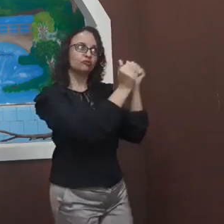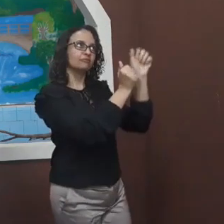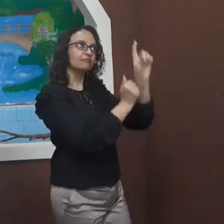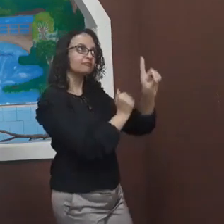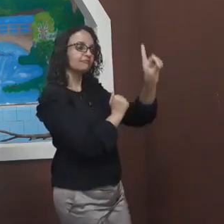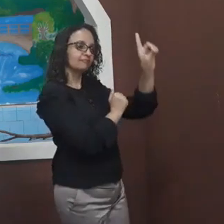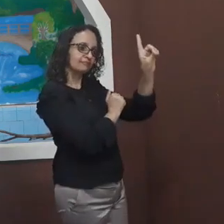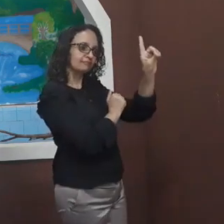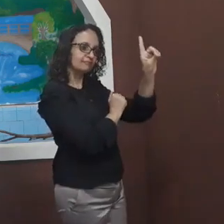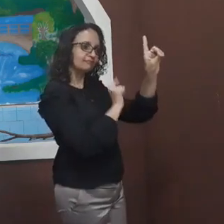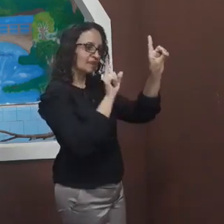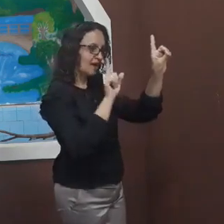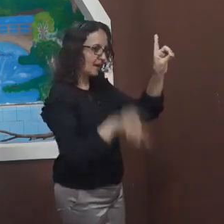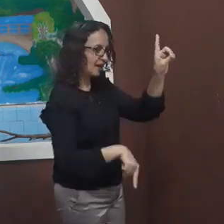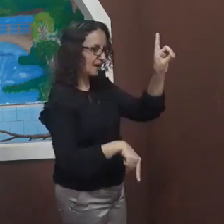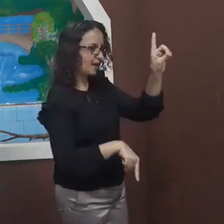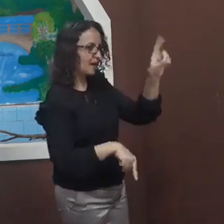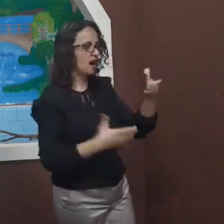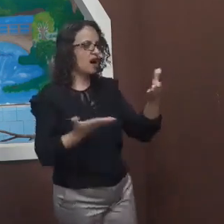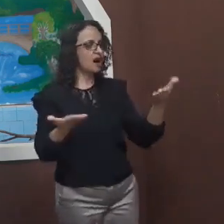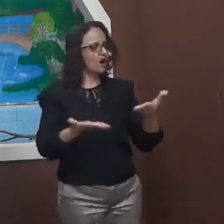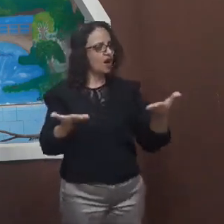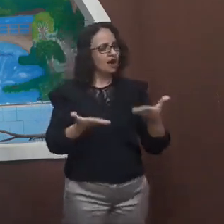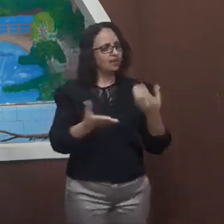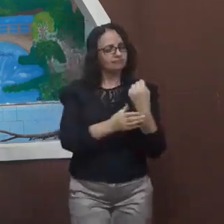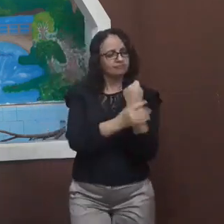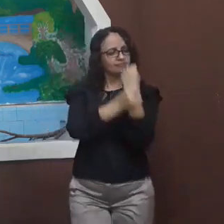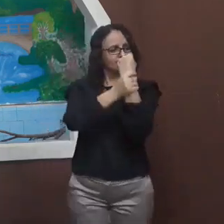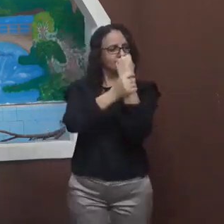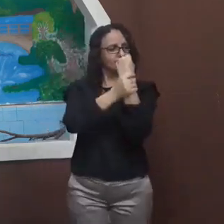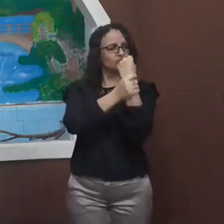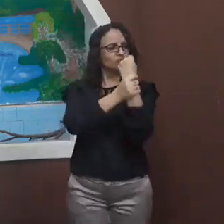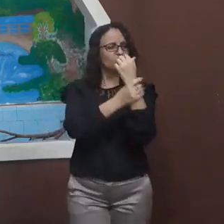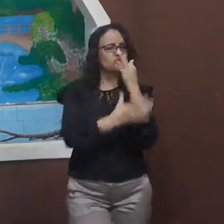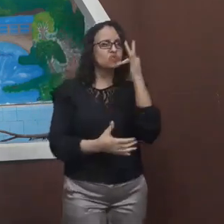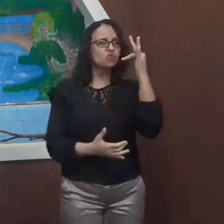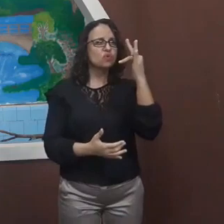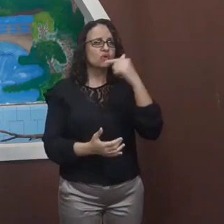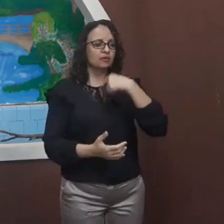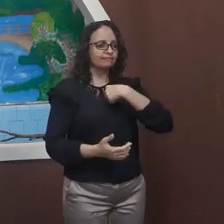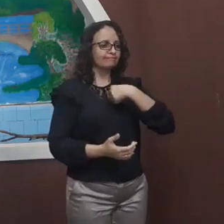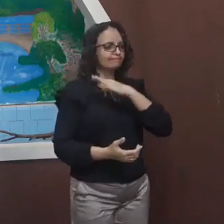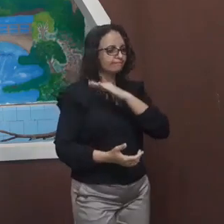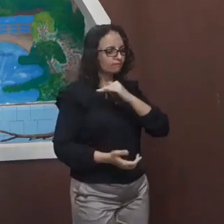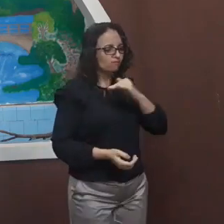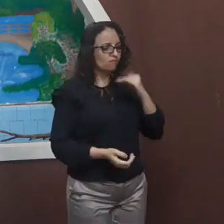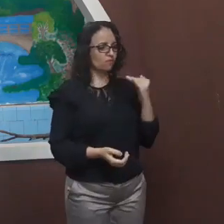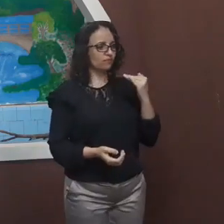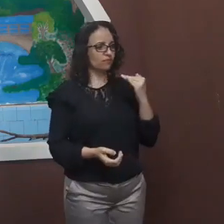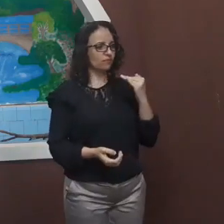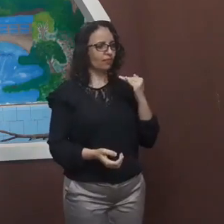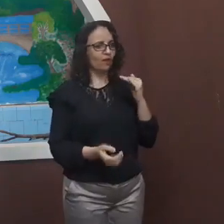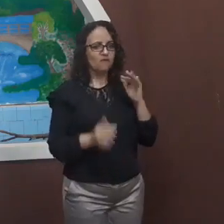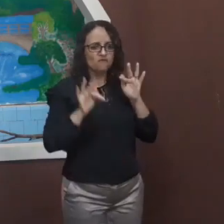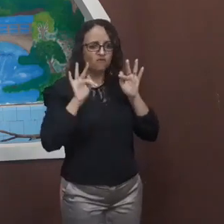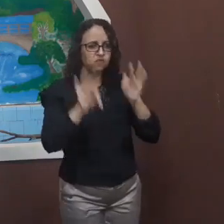Que segurança que é saber que depois que eu morrer, na verdade, eu não